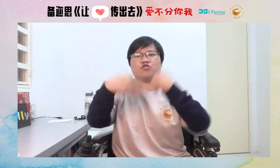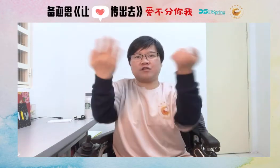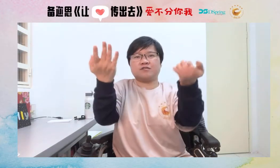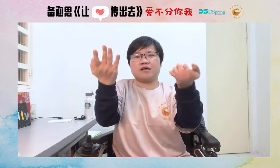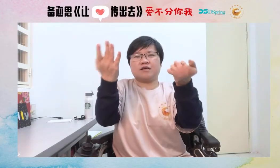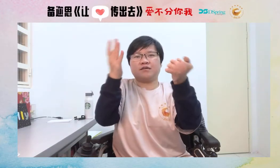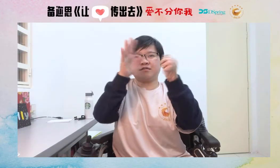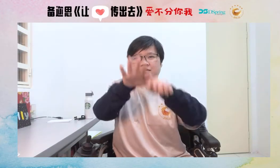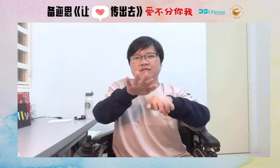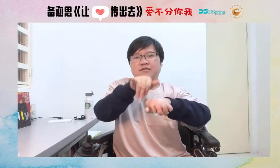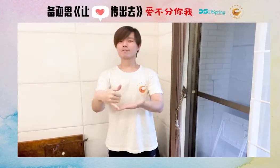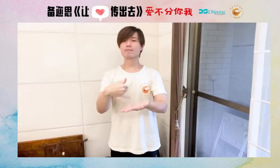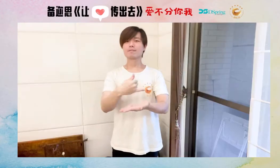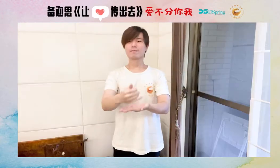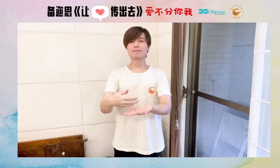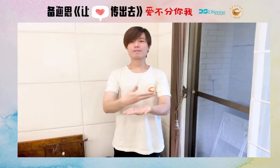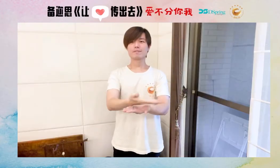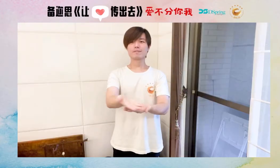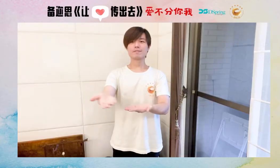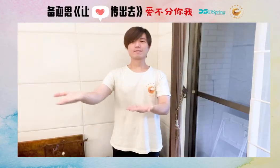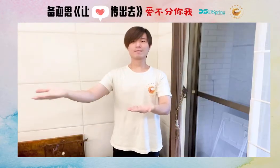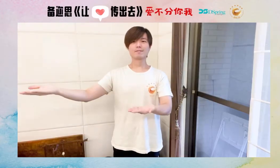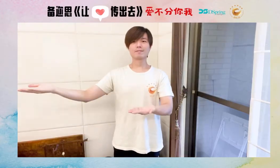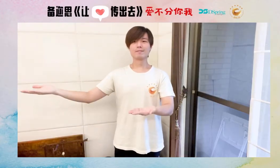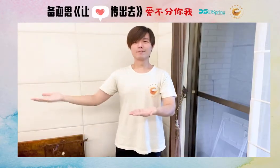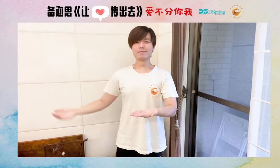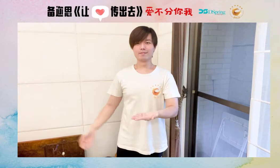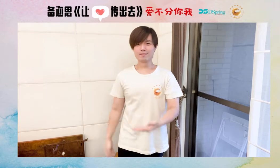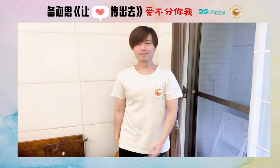翻开崭新的一页。